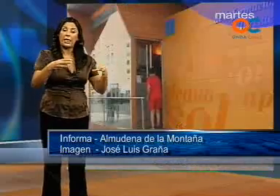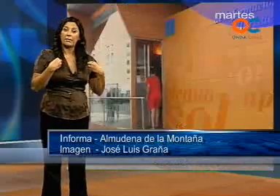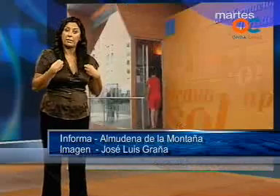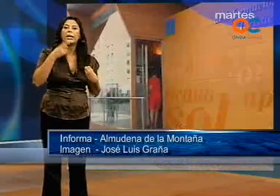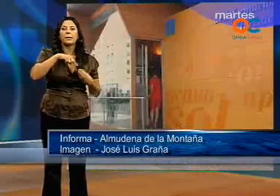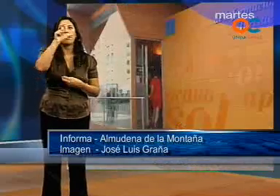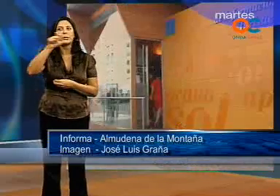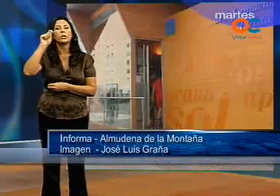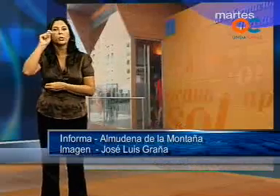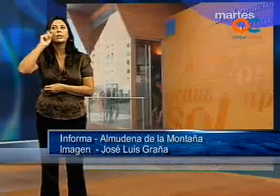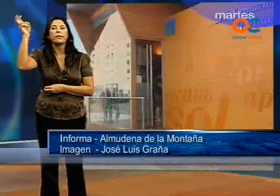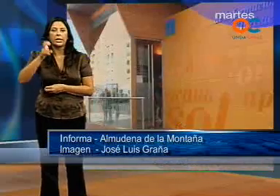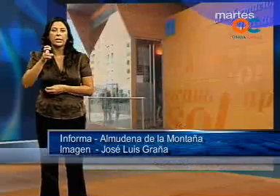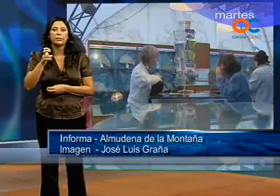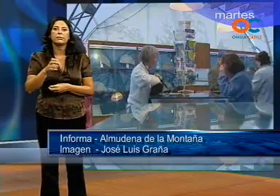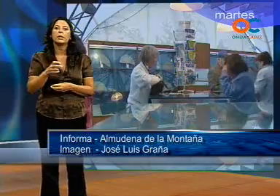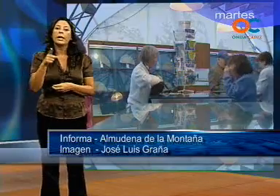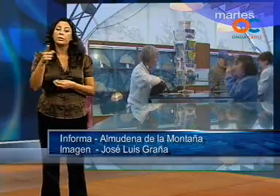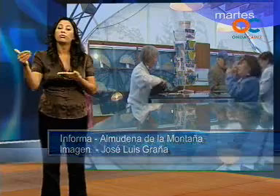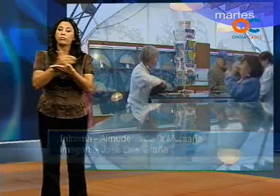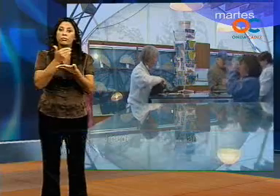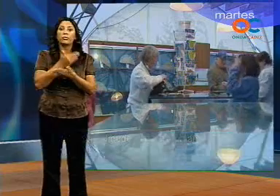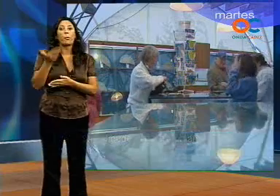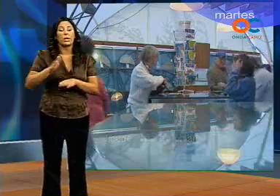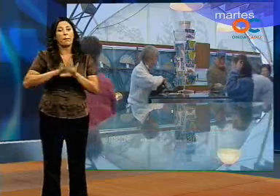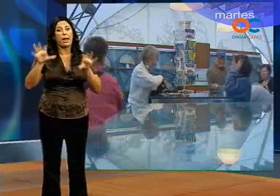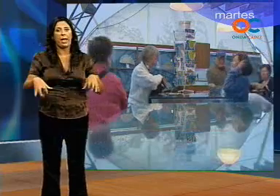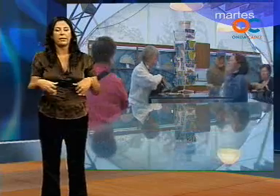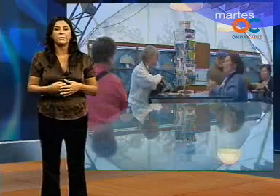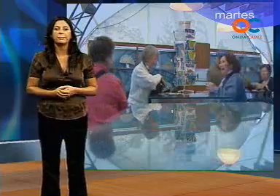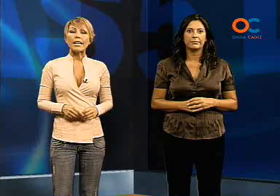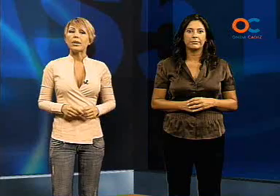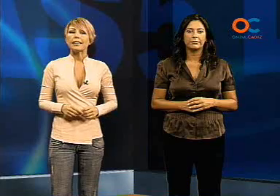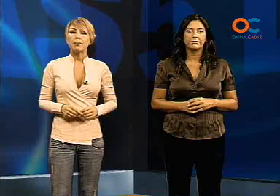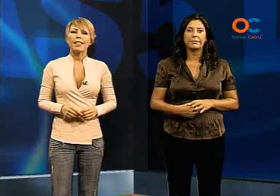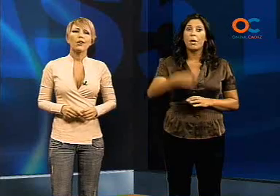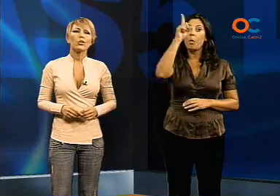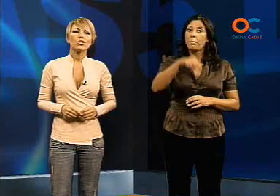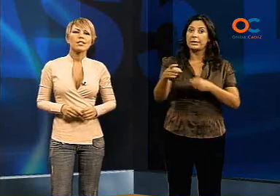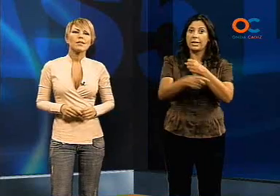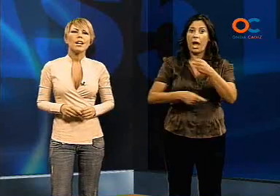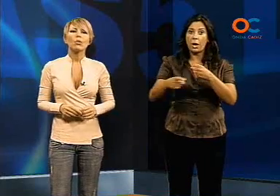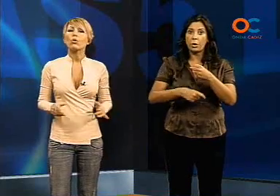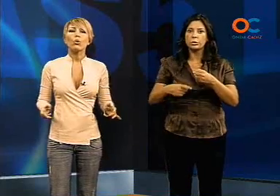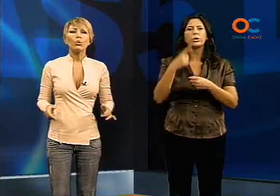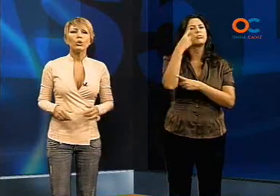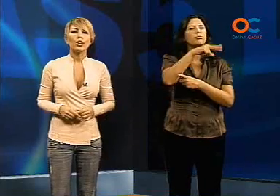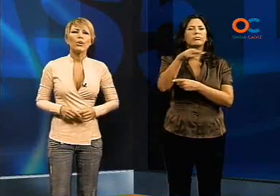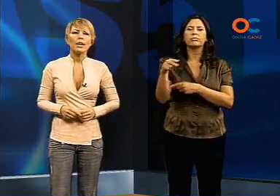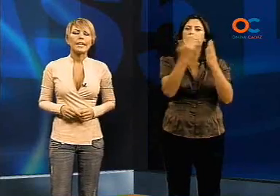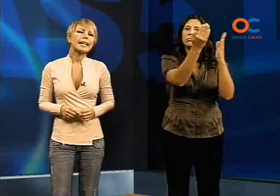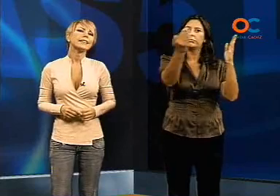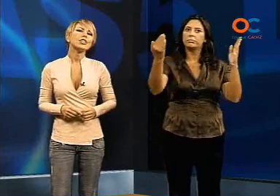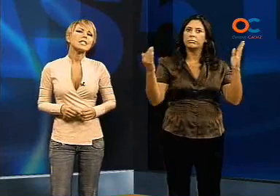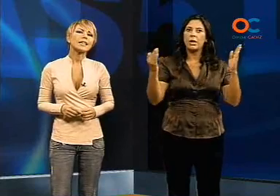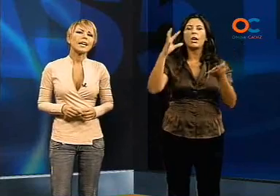los visitantes, una importante fuente de ingresos en la capital. Y durante el mes de agosto se exhibirán un conjunto de